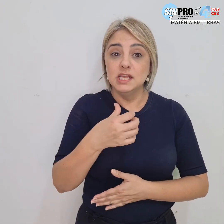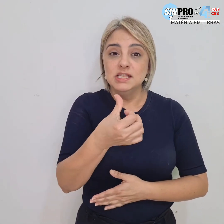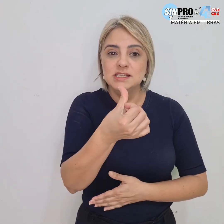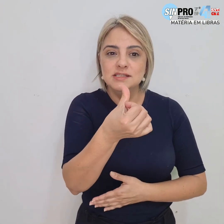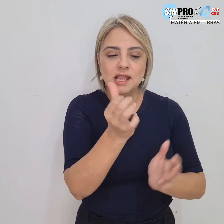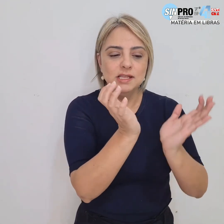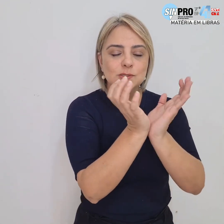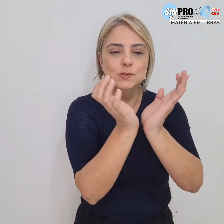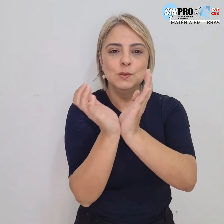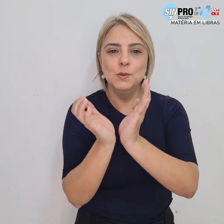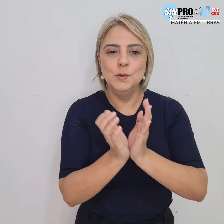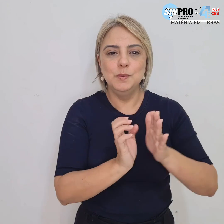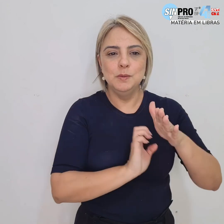comprometimento com o projeto de educação.